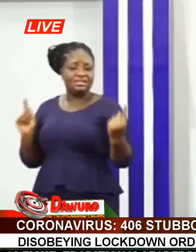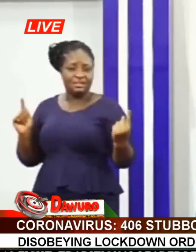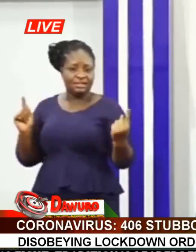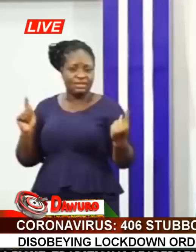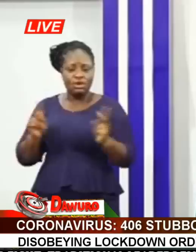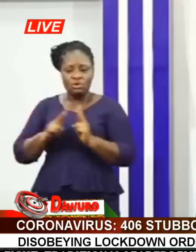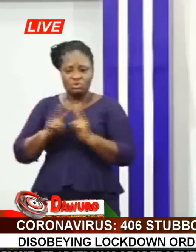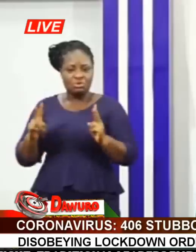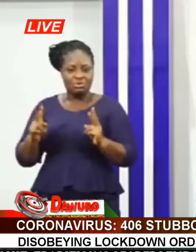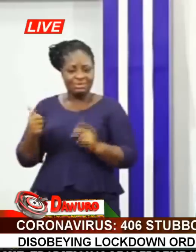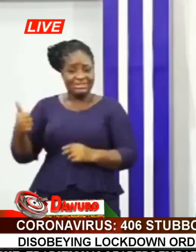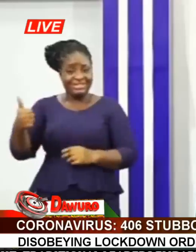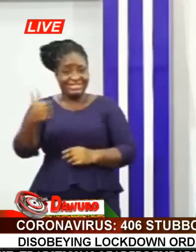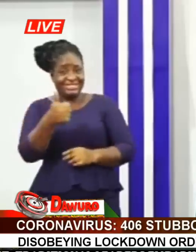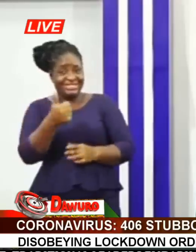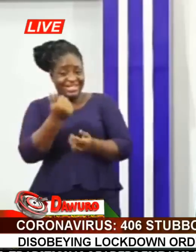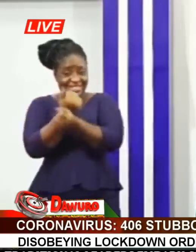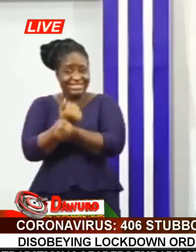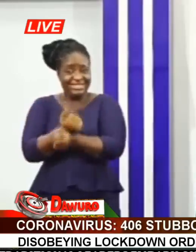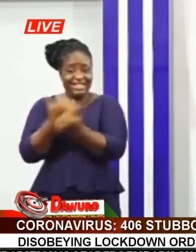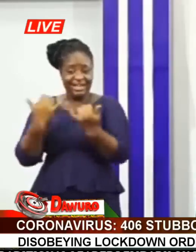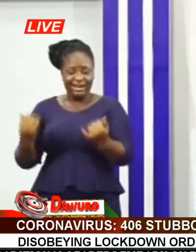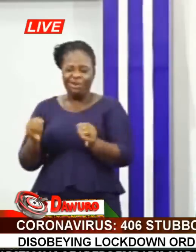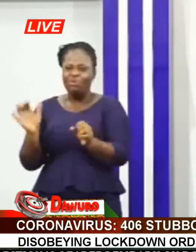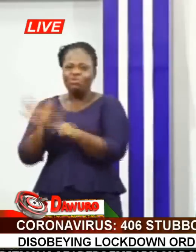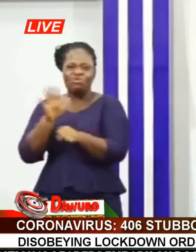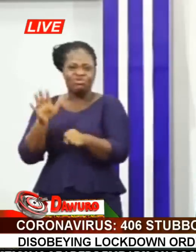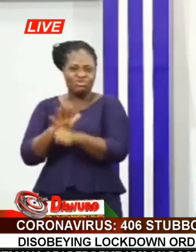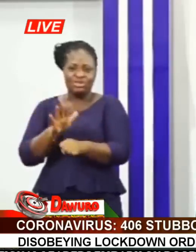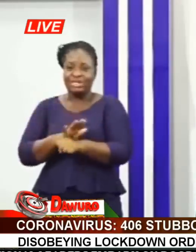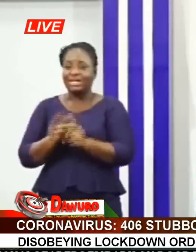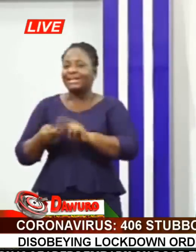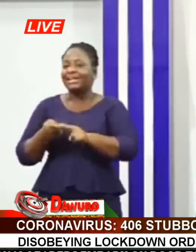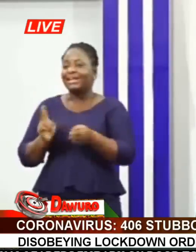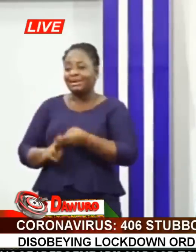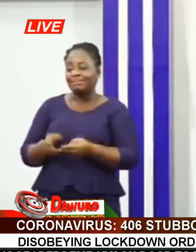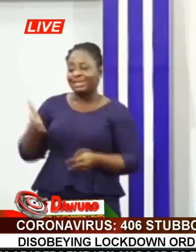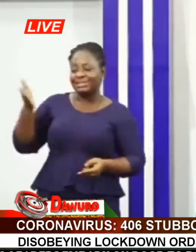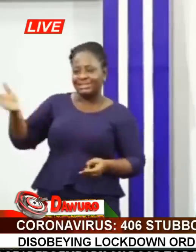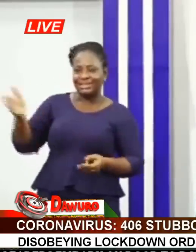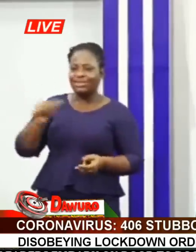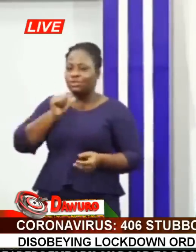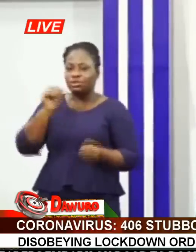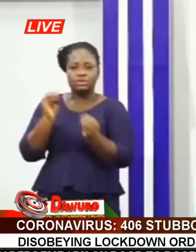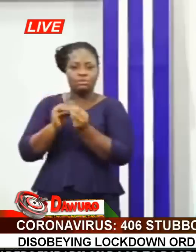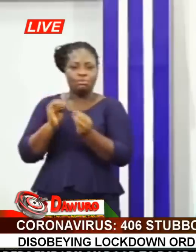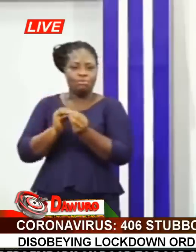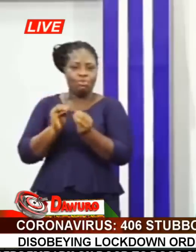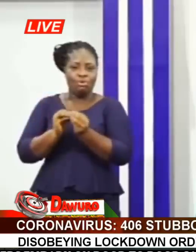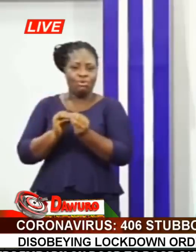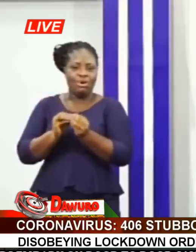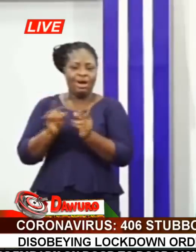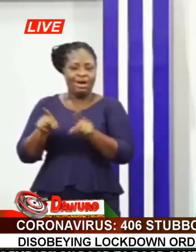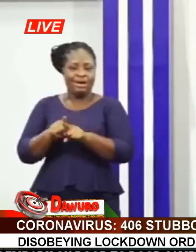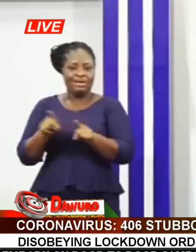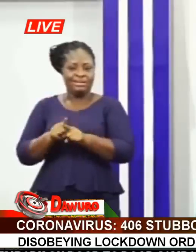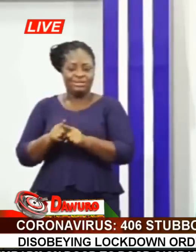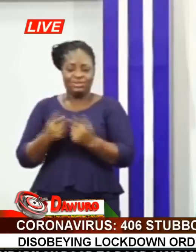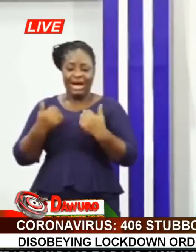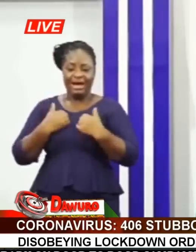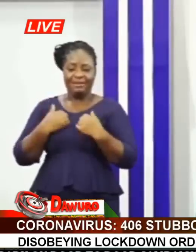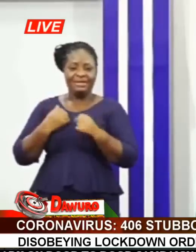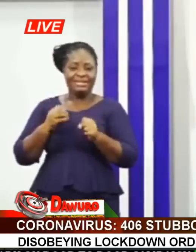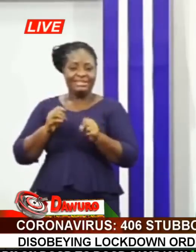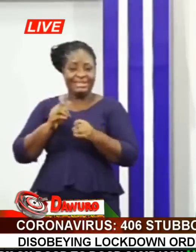ho a wo betua ye 12,000 Ghana cedis e na se 60,000 na no no wa nya wa nemu na nya